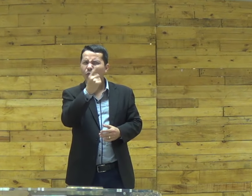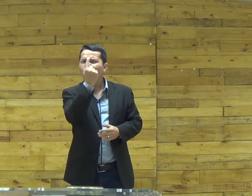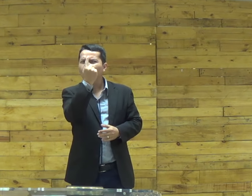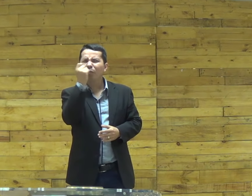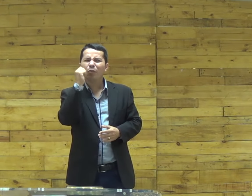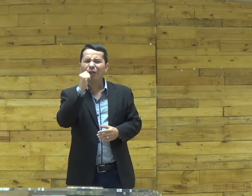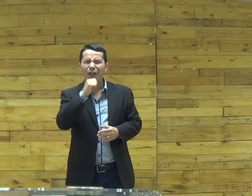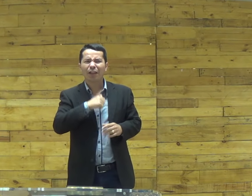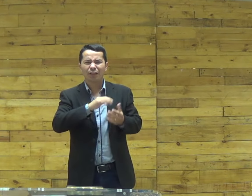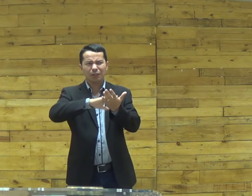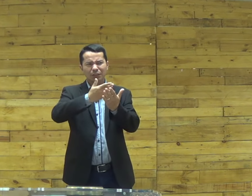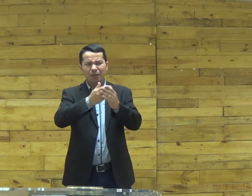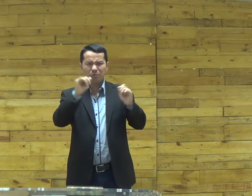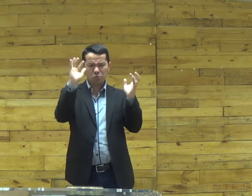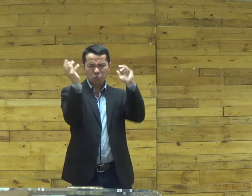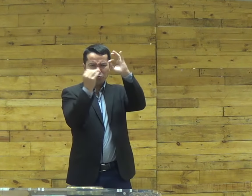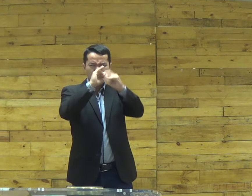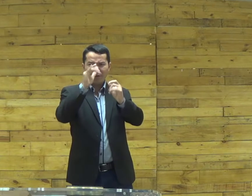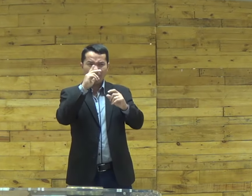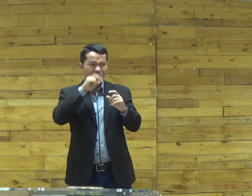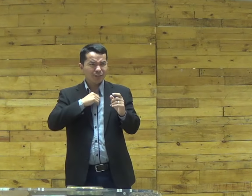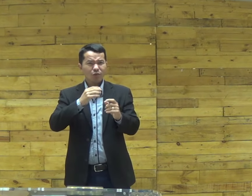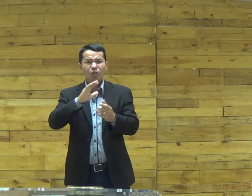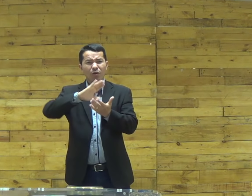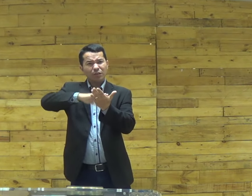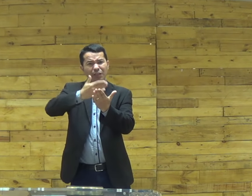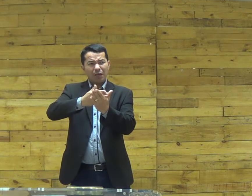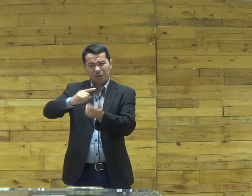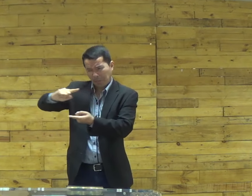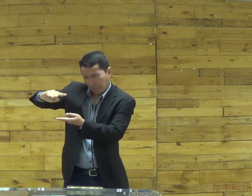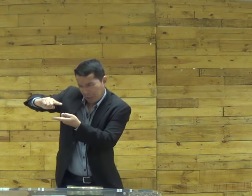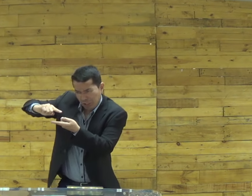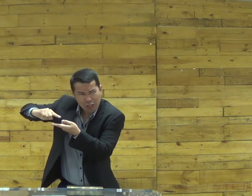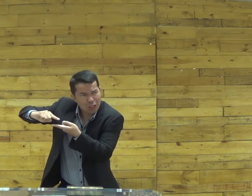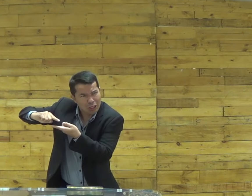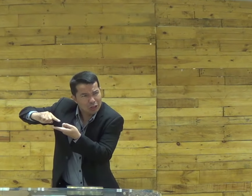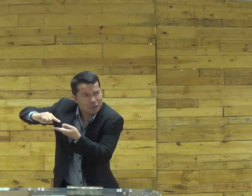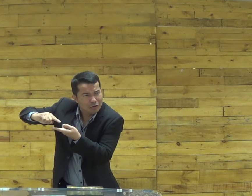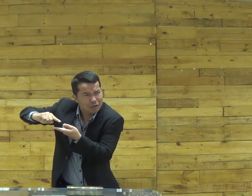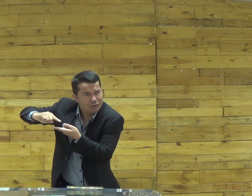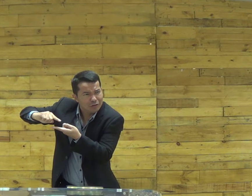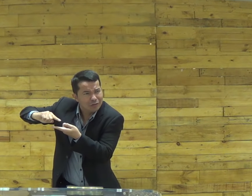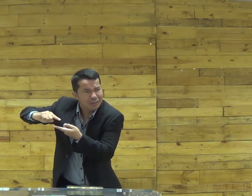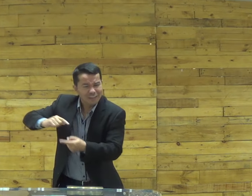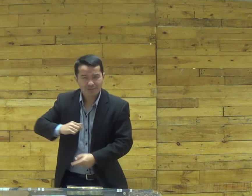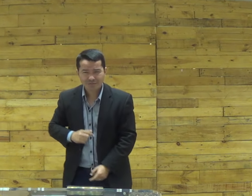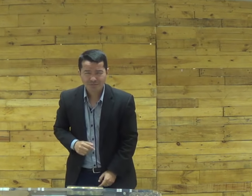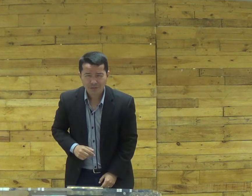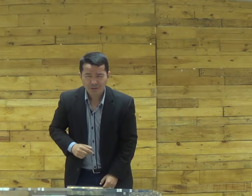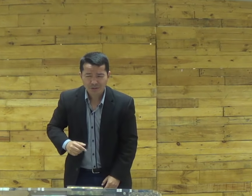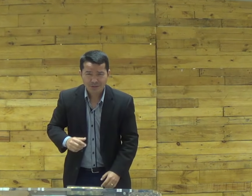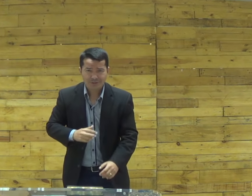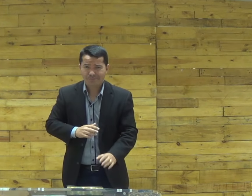reclamação porque eu acho que eu vi uma intérprete lá sinalizando e a intérprete tão pequenininha na TV aquela